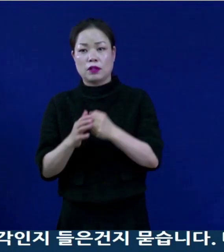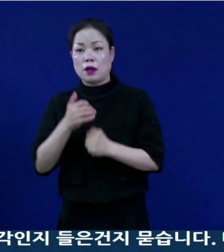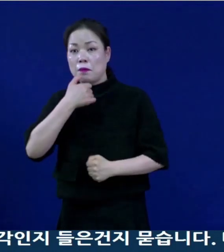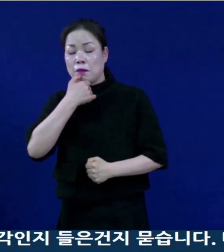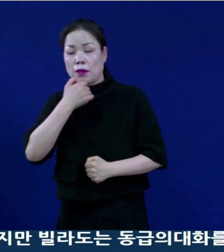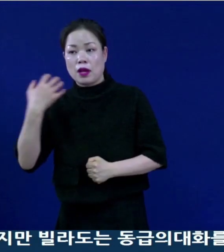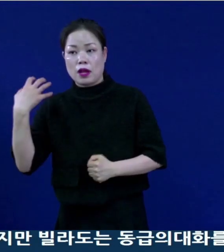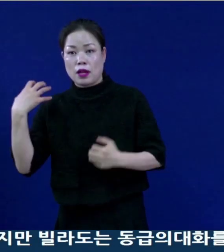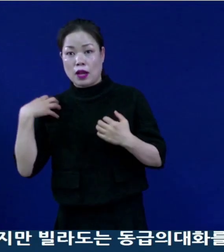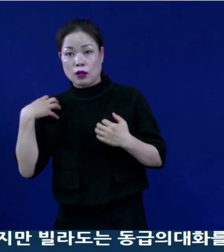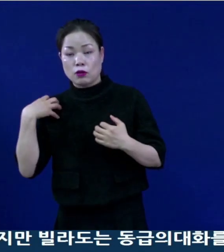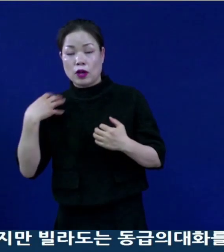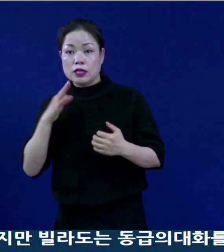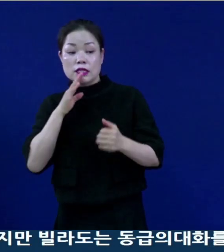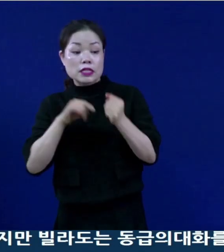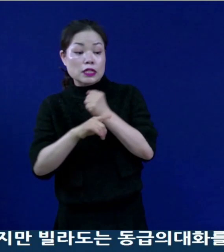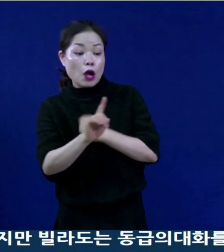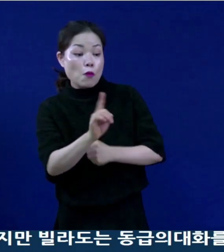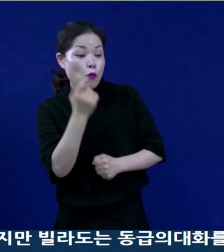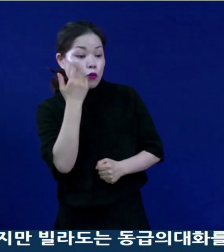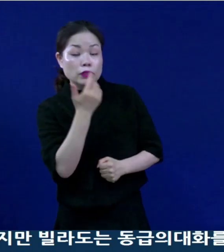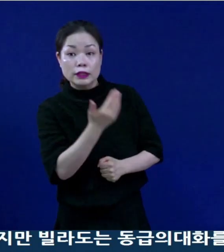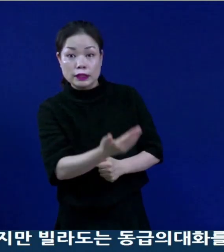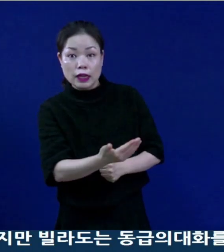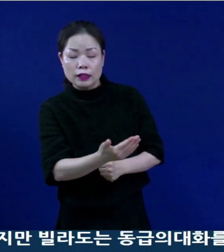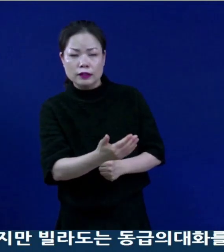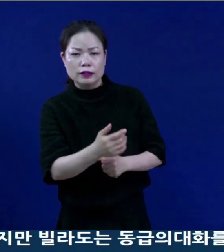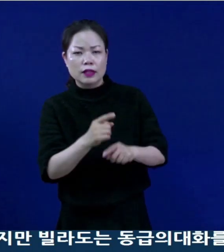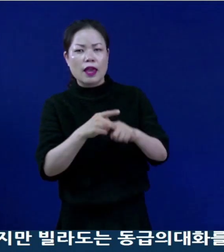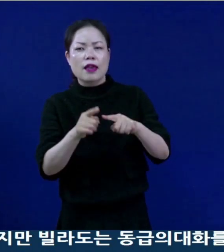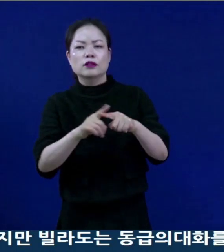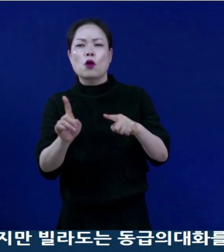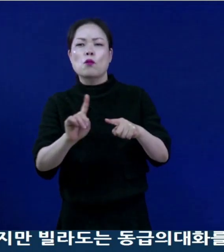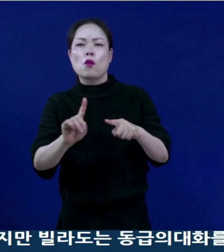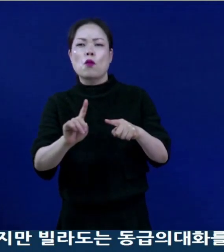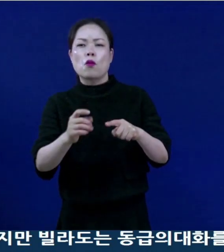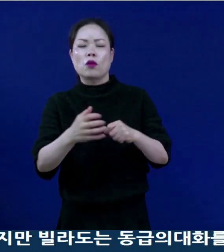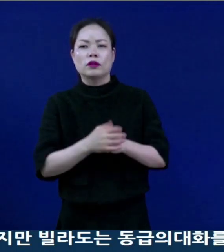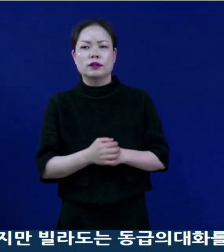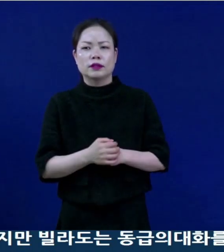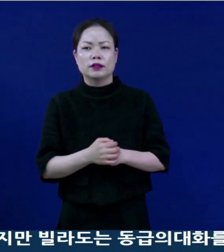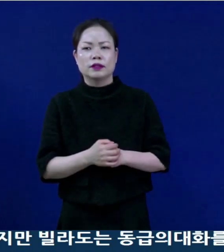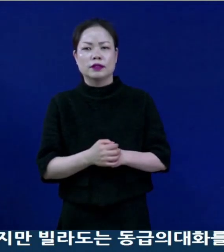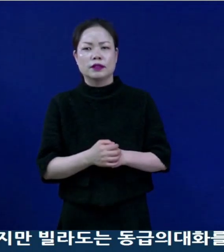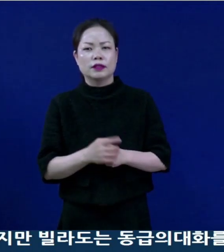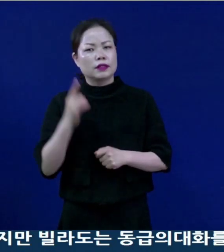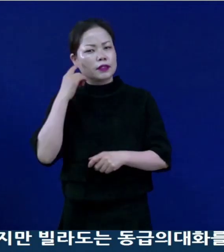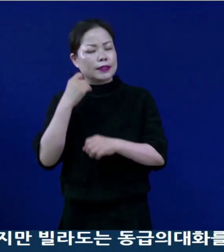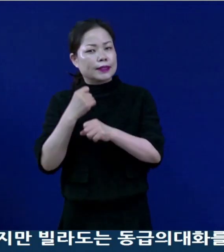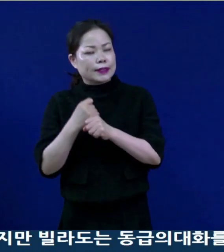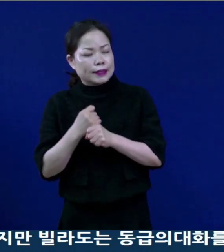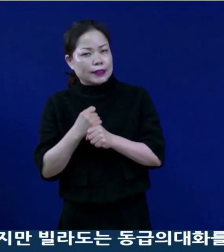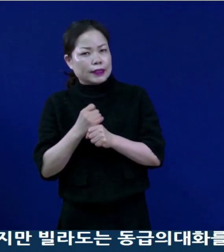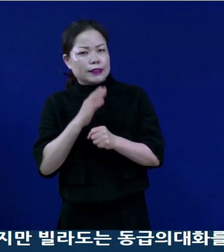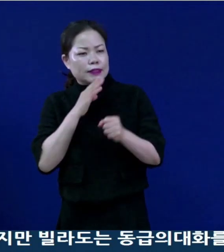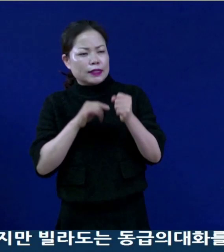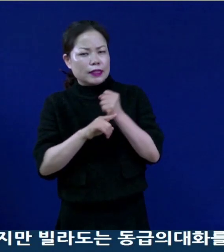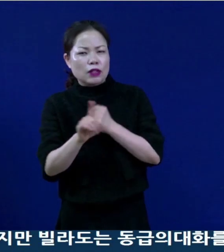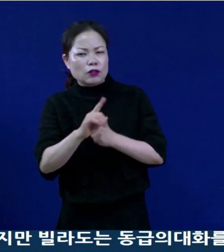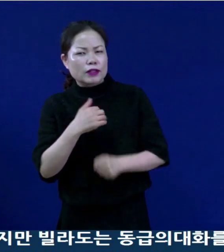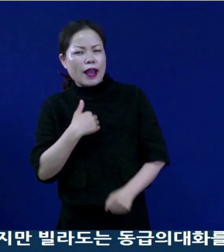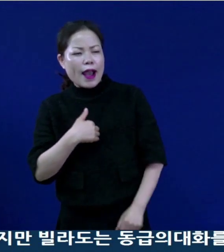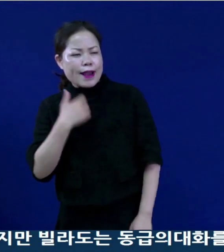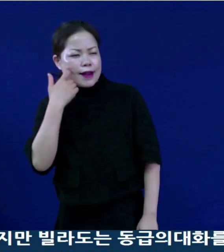진리가 무엇이냐 하더라 이 부분인데, 어떤 이제 해석가들은 뭐라고 얘기하냐면, 이 빌라도가 냉소적으로 진리를 우리가 어떻게